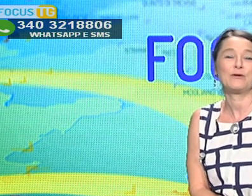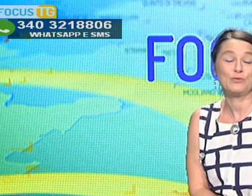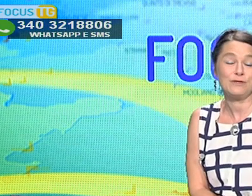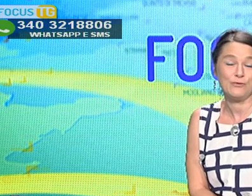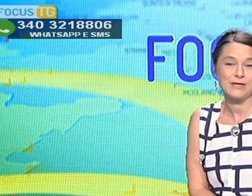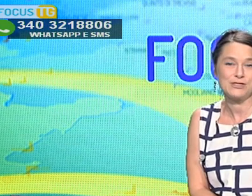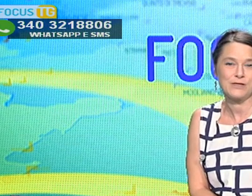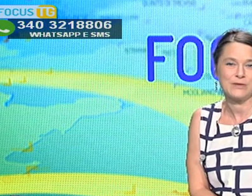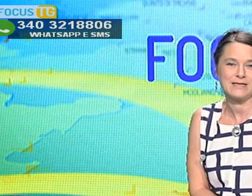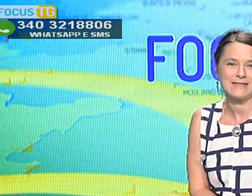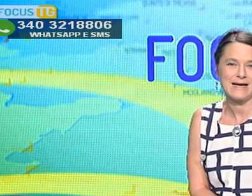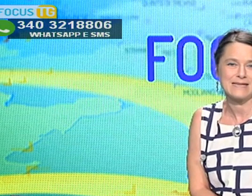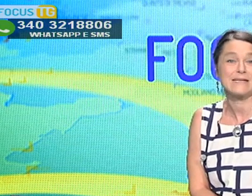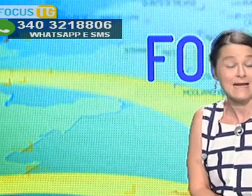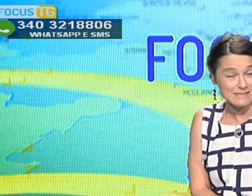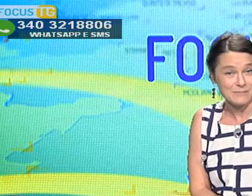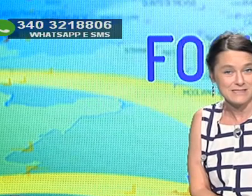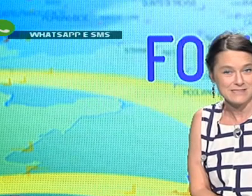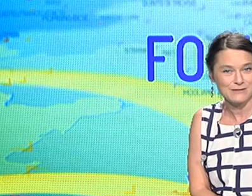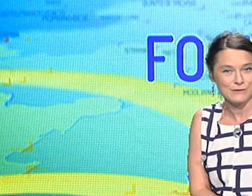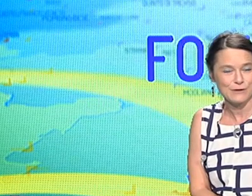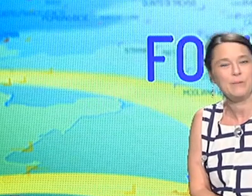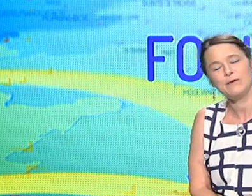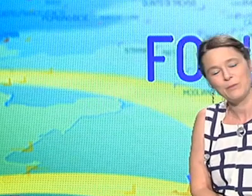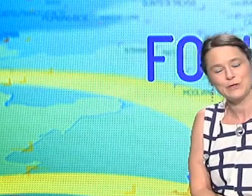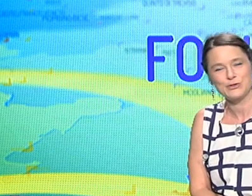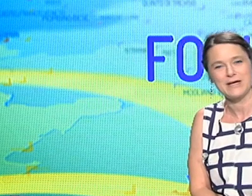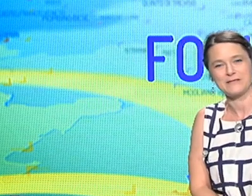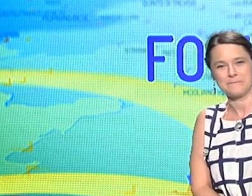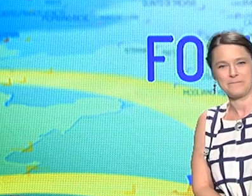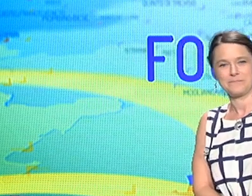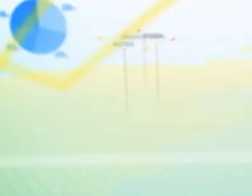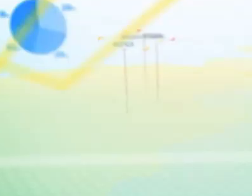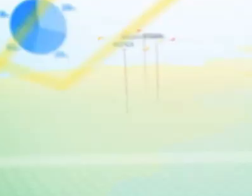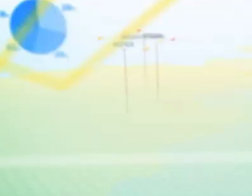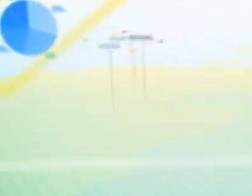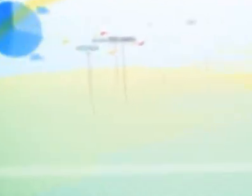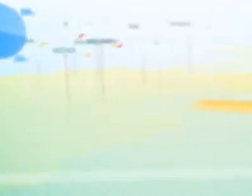per tutti voi che ci seguite da casa. E grazie per essere stati in nostra compagnia, una buona giornata.